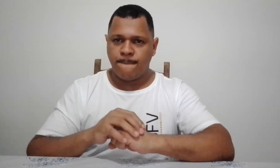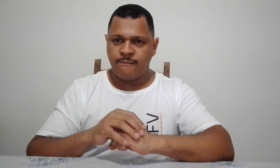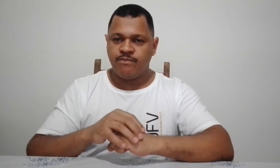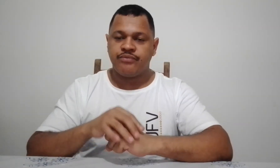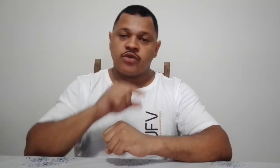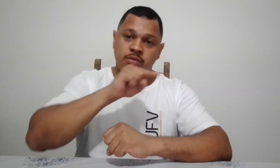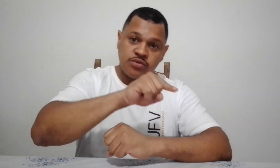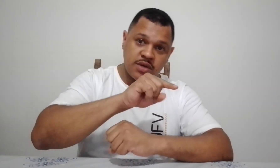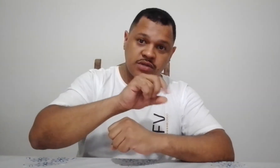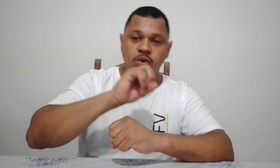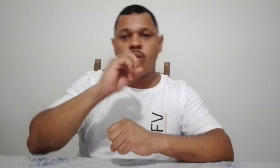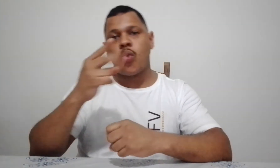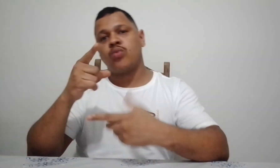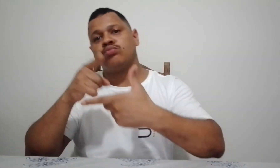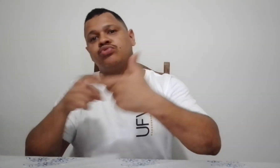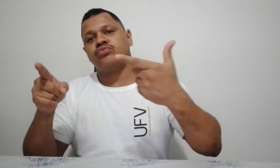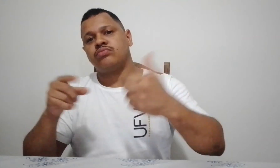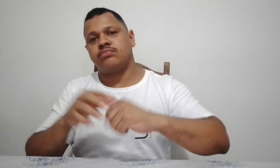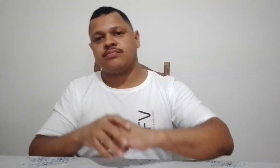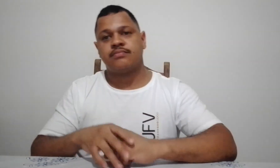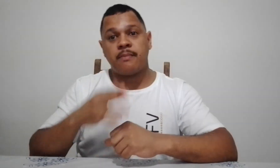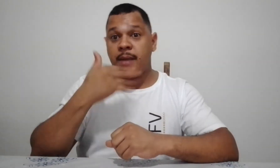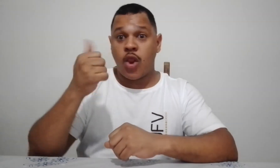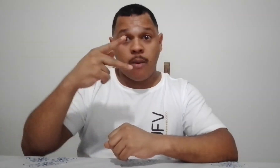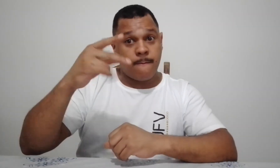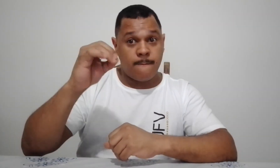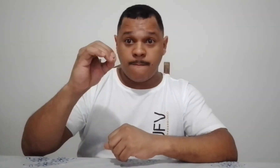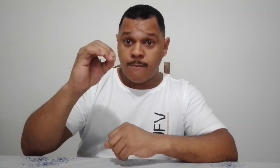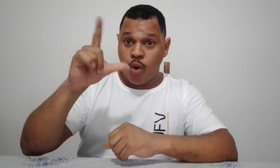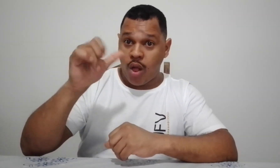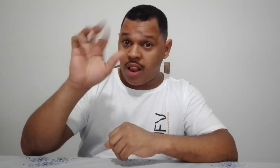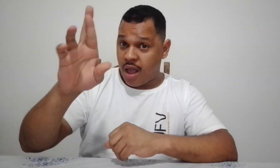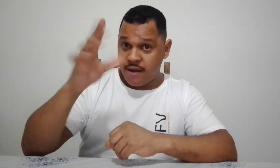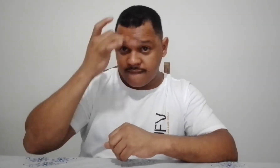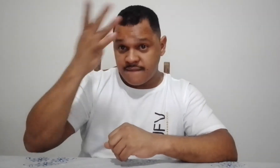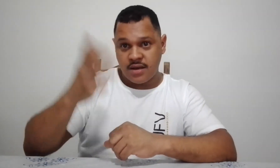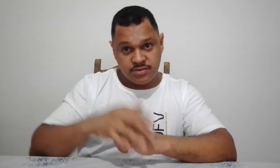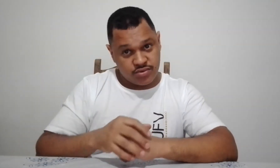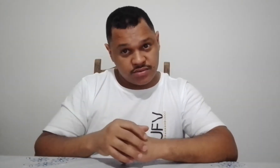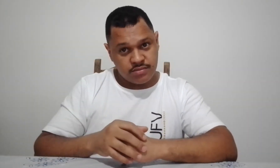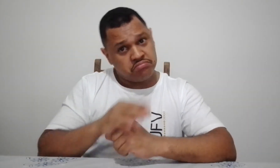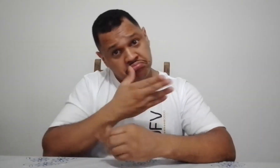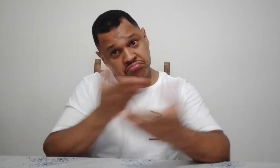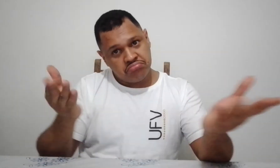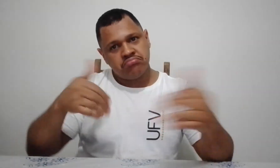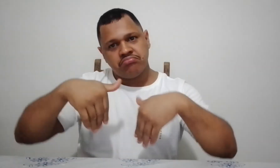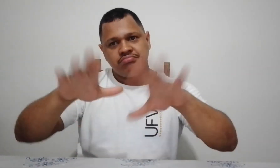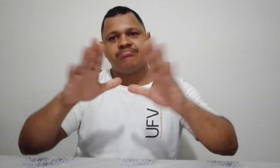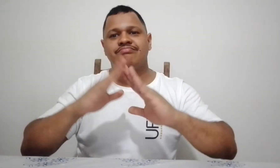divisão? A forma polar. Então, passem essas representações retangulares para a forma